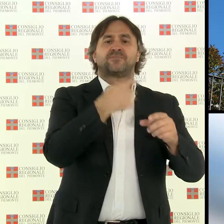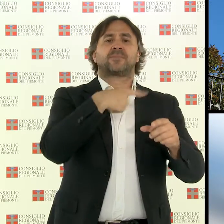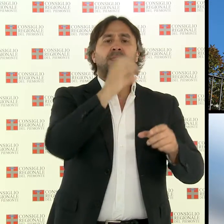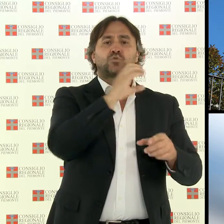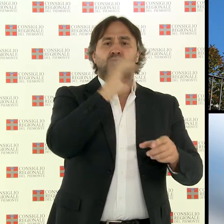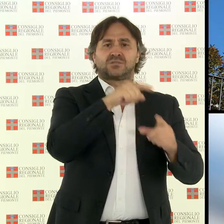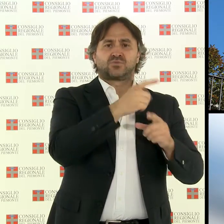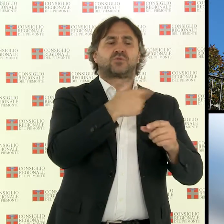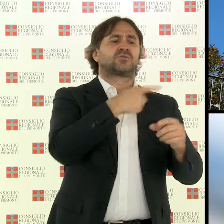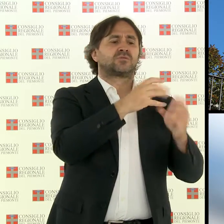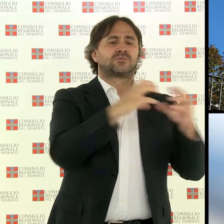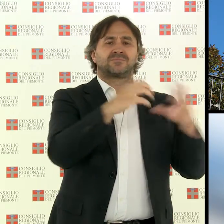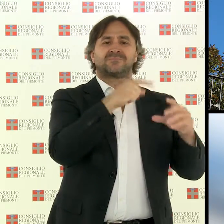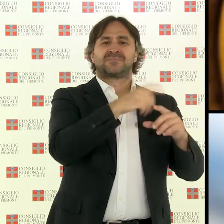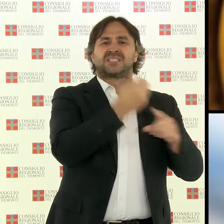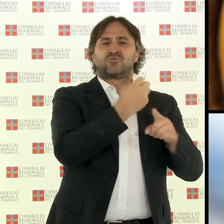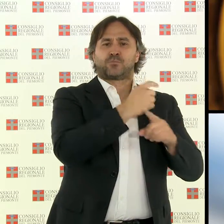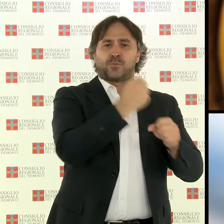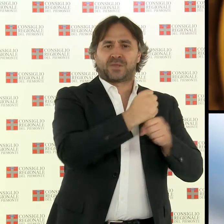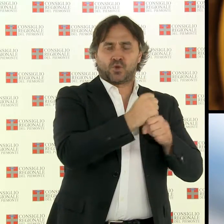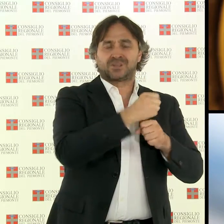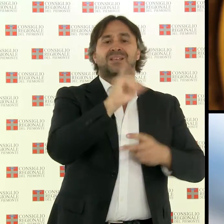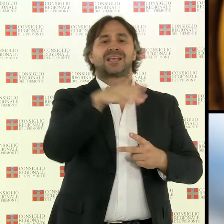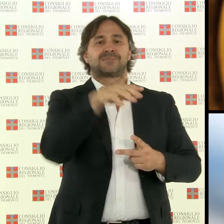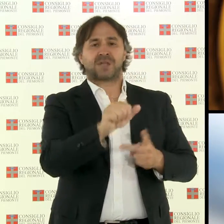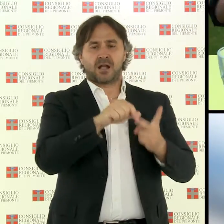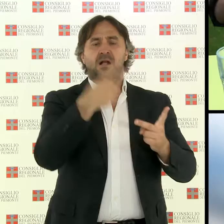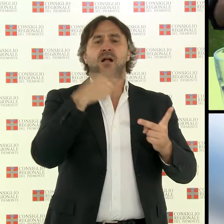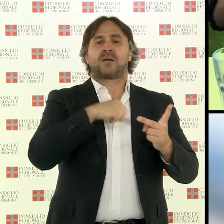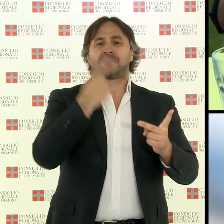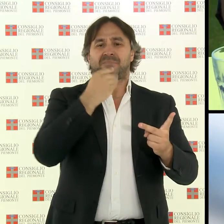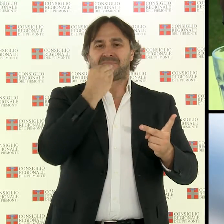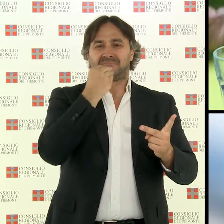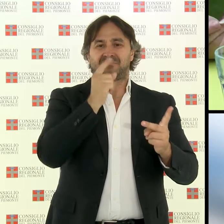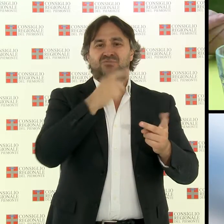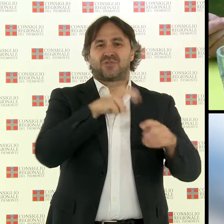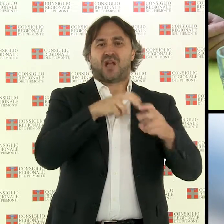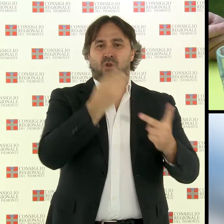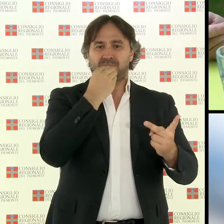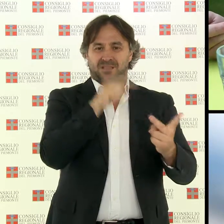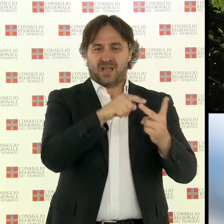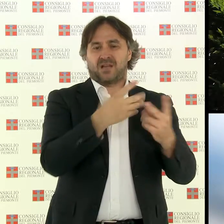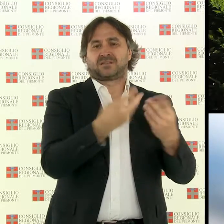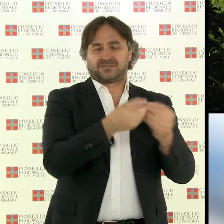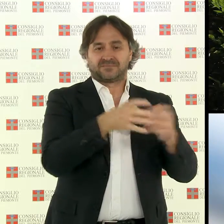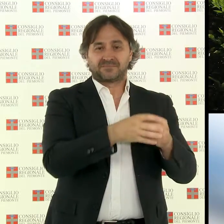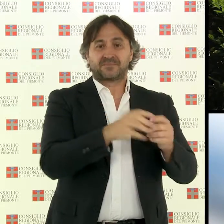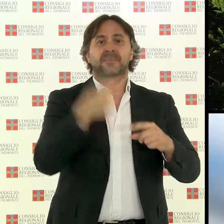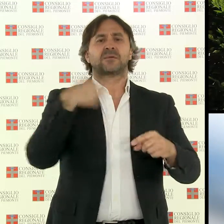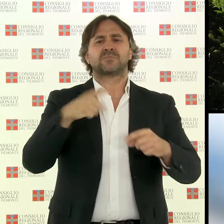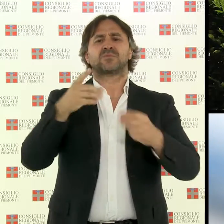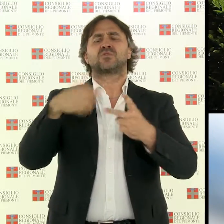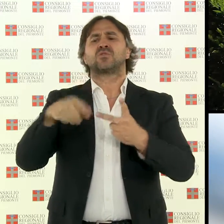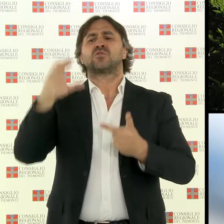tra Sviluppo Piemonte Turismo e IMA, Istituto per il Marketing dei Prodotti Agroalimentari, e la riorganizzazione delle aziende